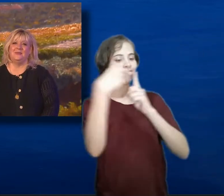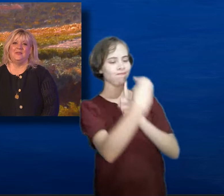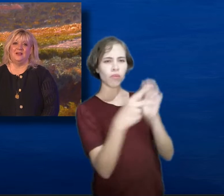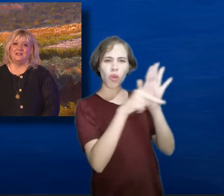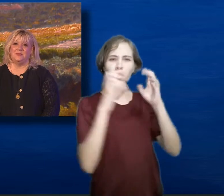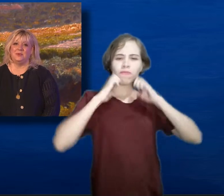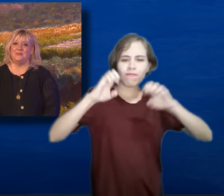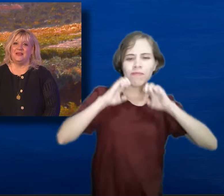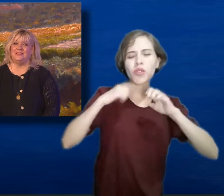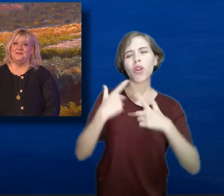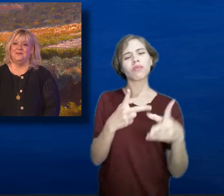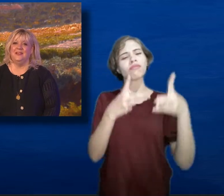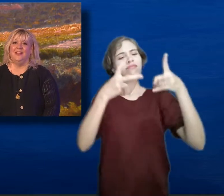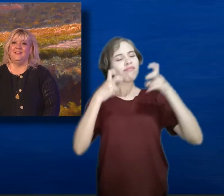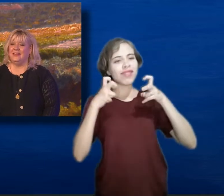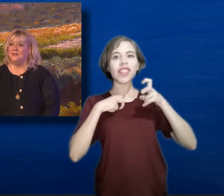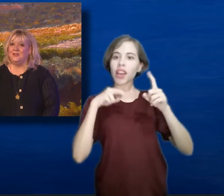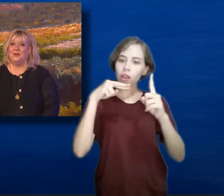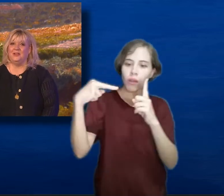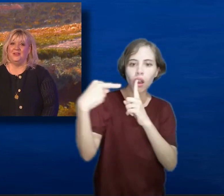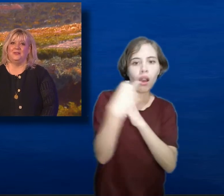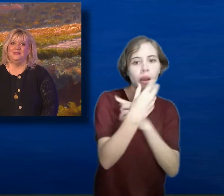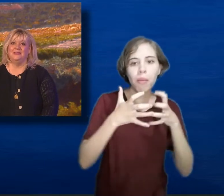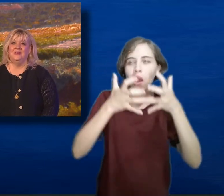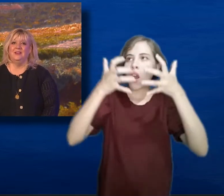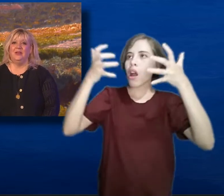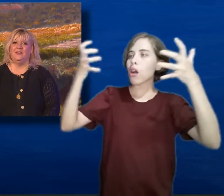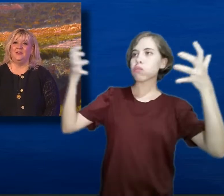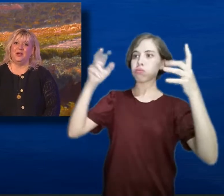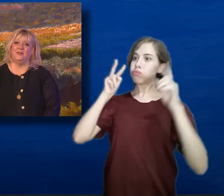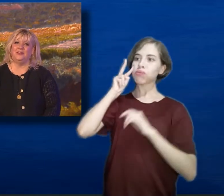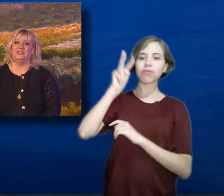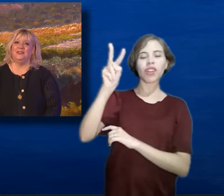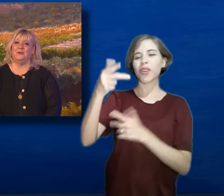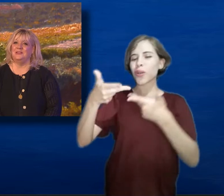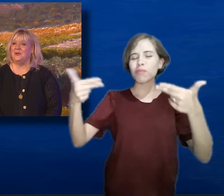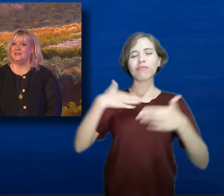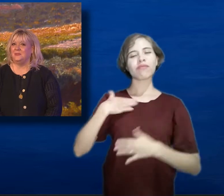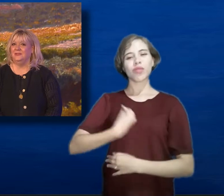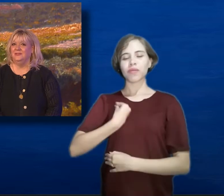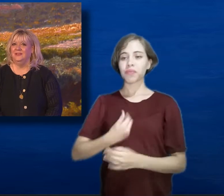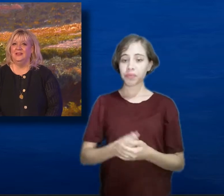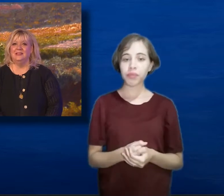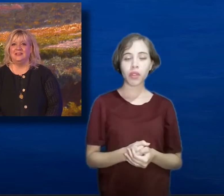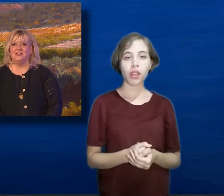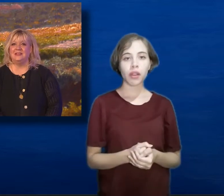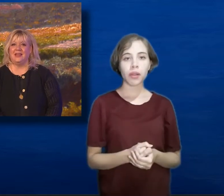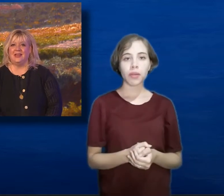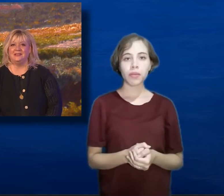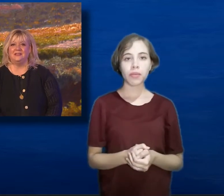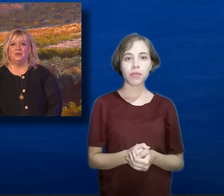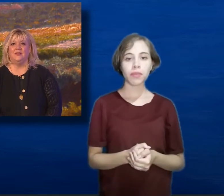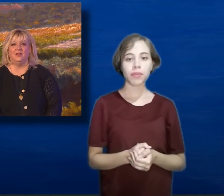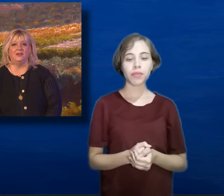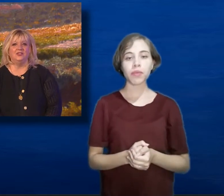Às vezes precisamos perceber que com a perspectiva do Evangelho e o dom do Espírito Santo, temos uma visão maior do que é